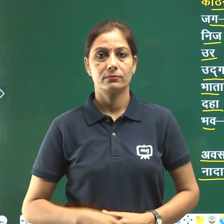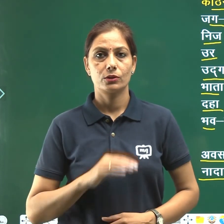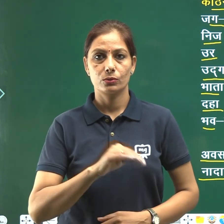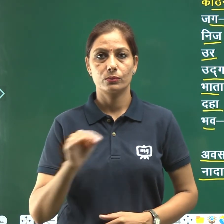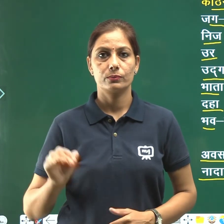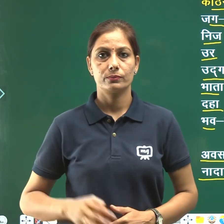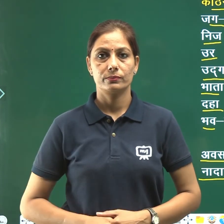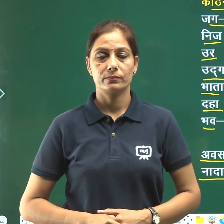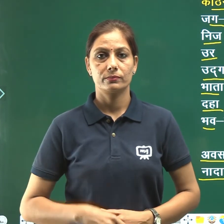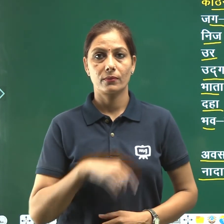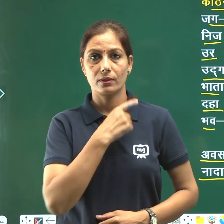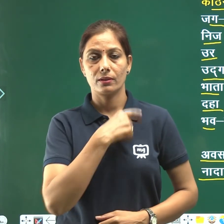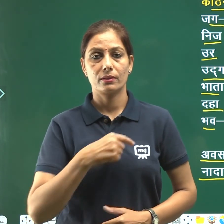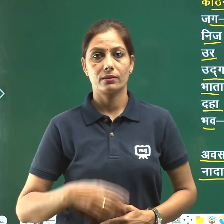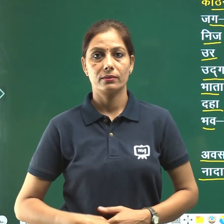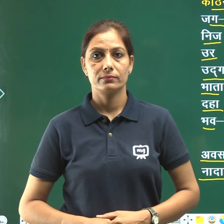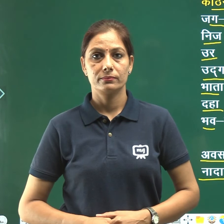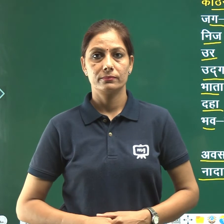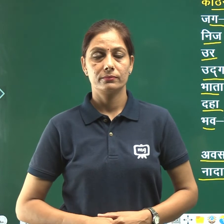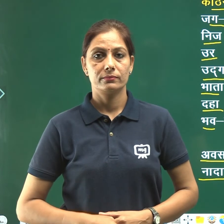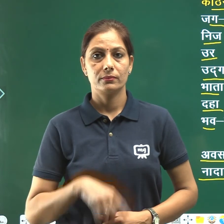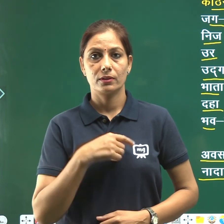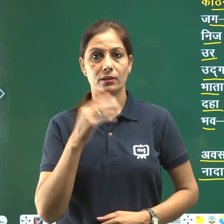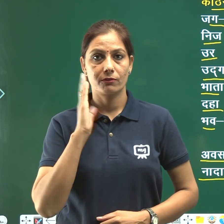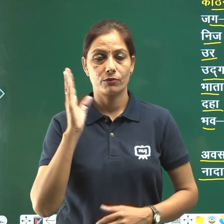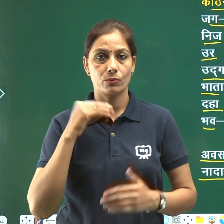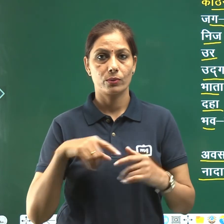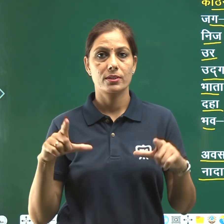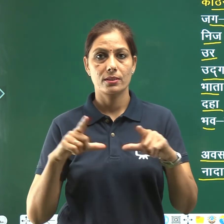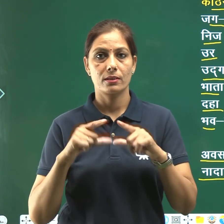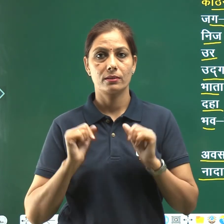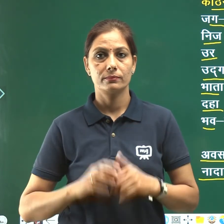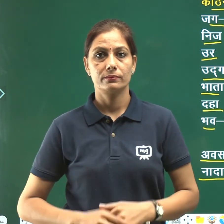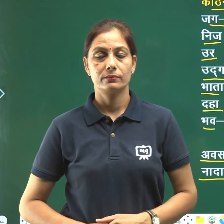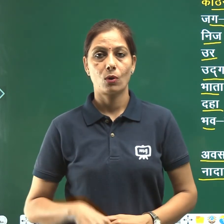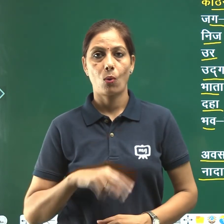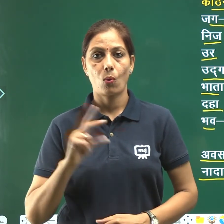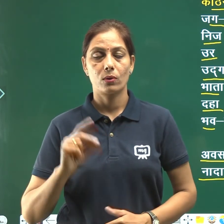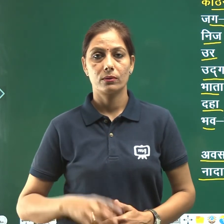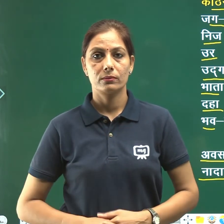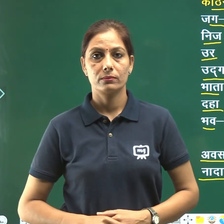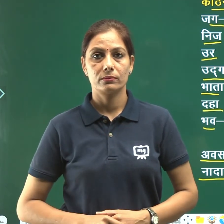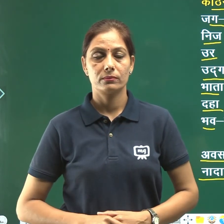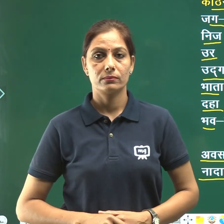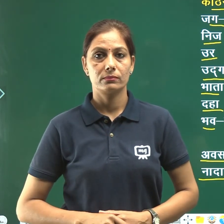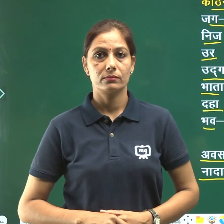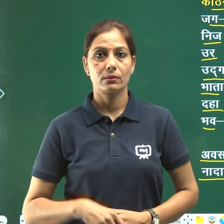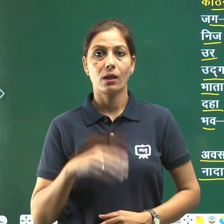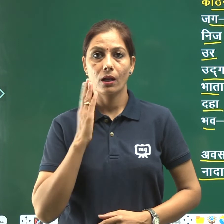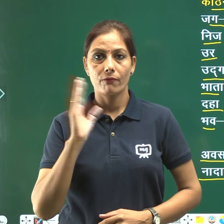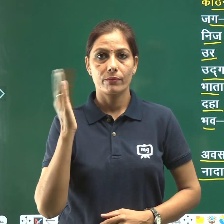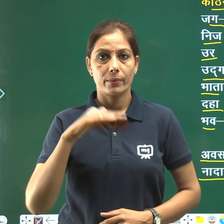बच्चों, ये थे इन कविताओं के सार और कविता में